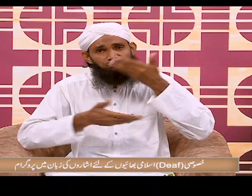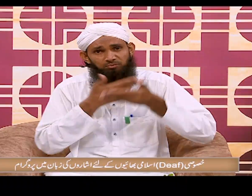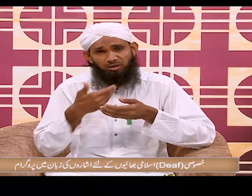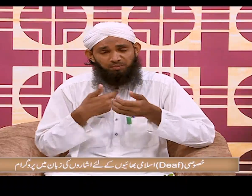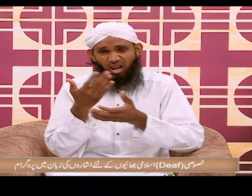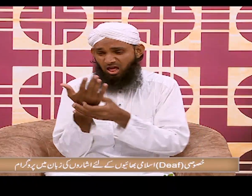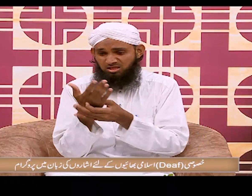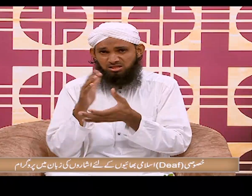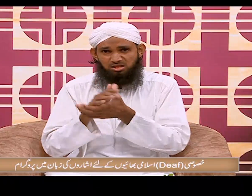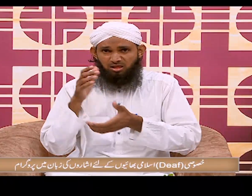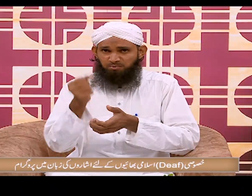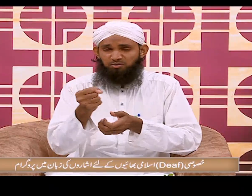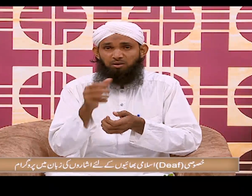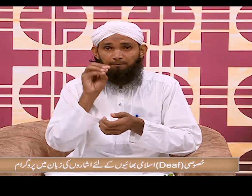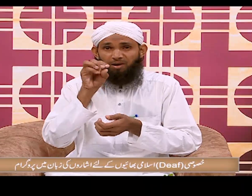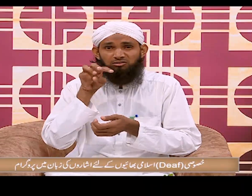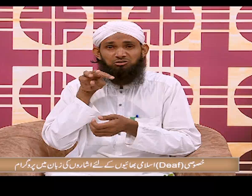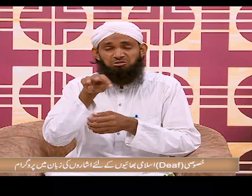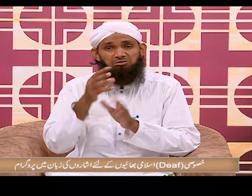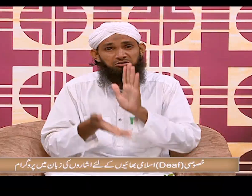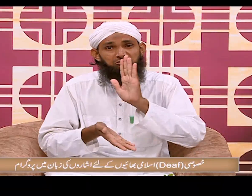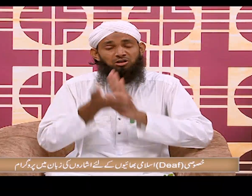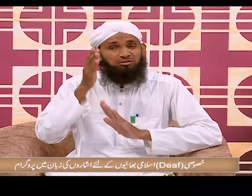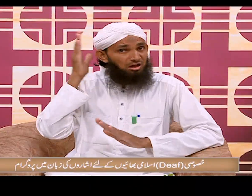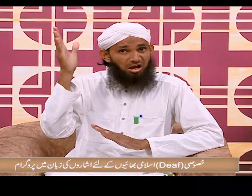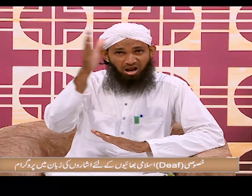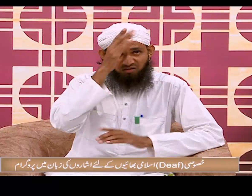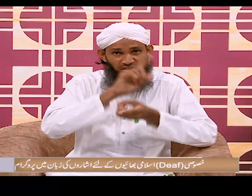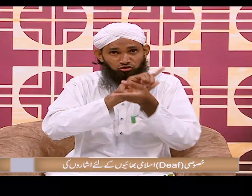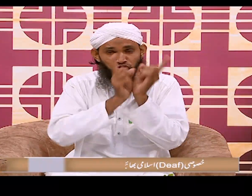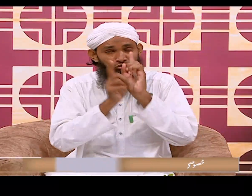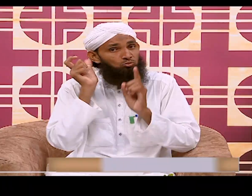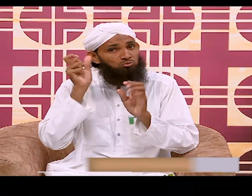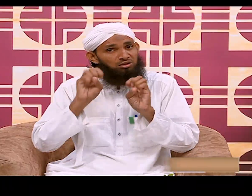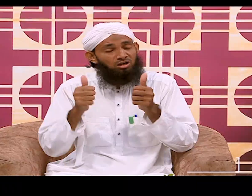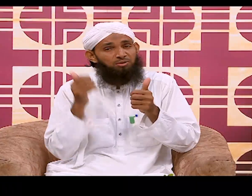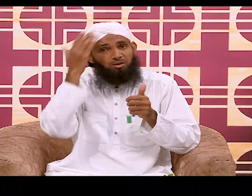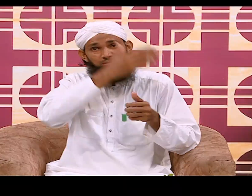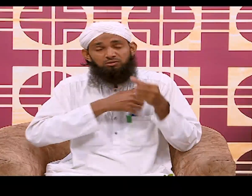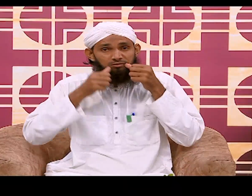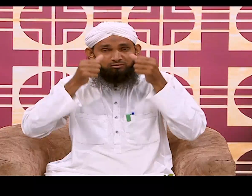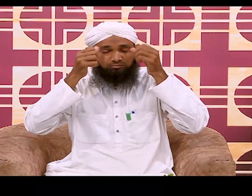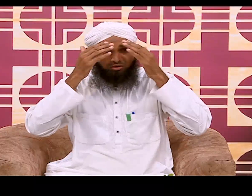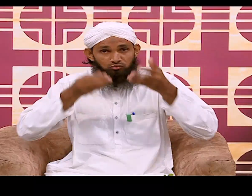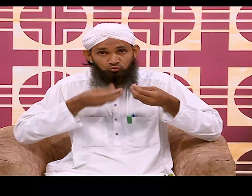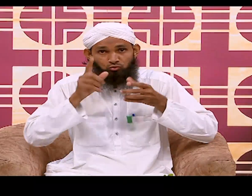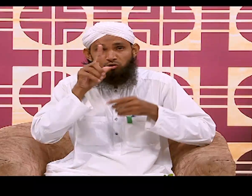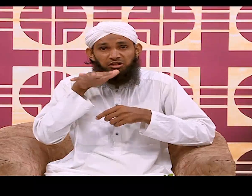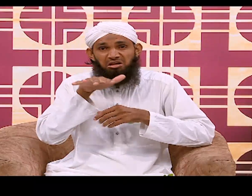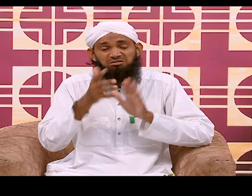میرے ہاتھ پر 5,000 سے زیادہ غیر مسلموں نے اسلام قبول کیا اور 1,00,000 سے زیادہ گناہ